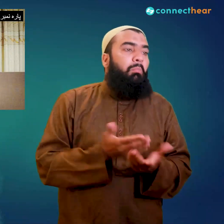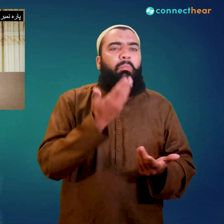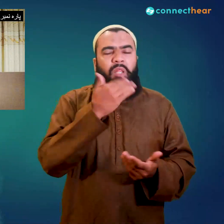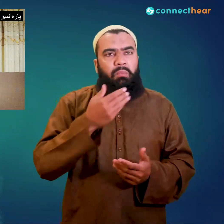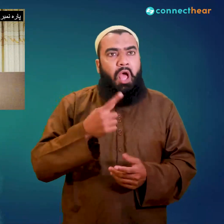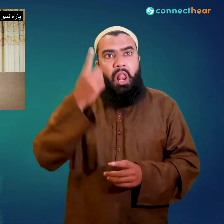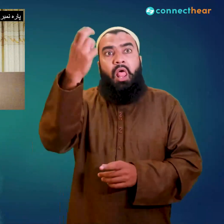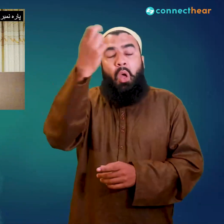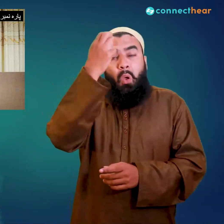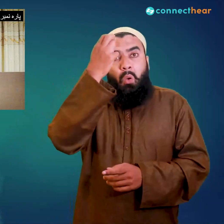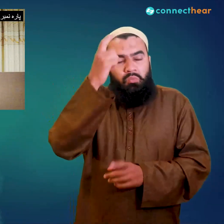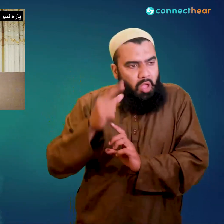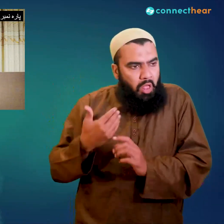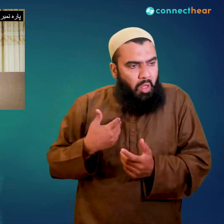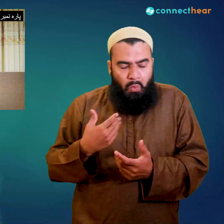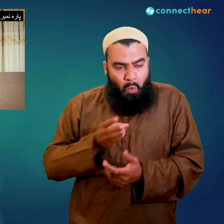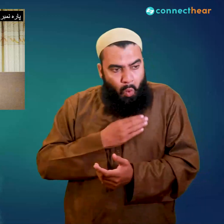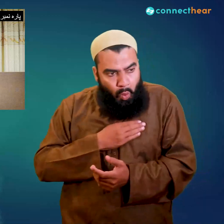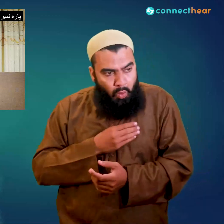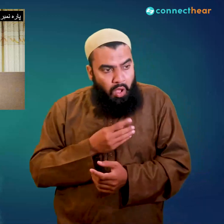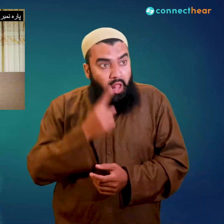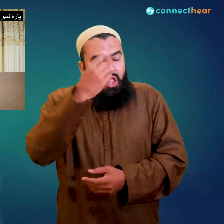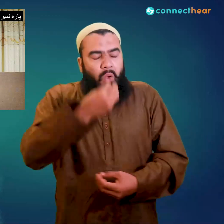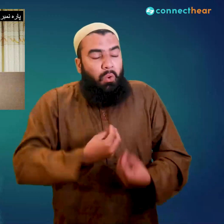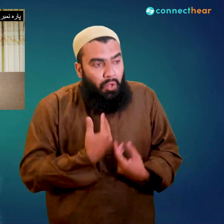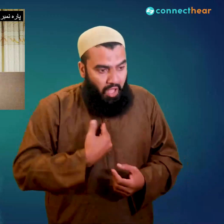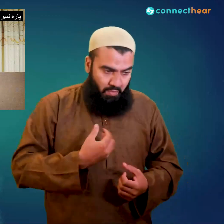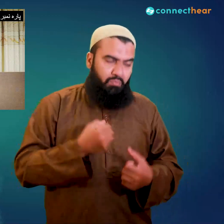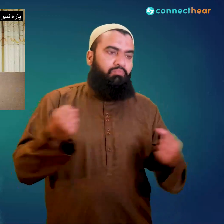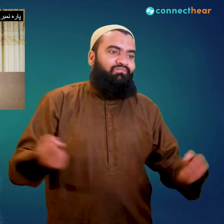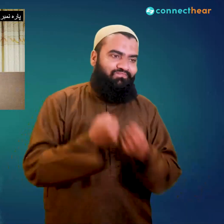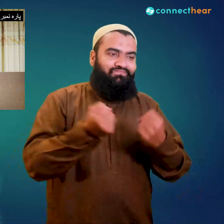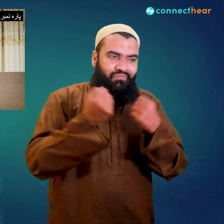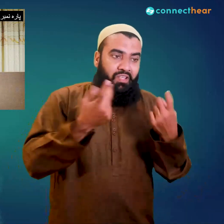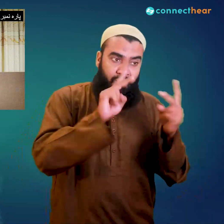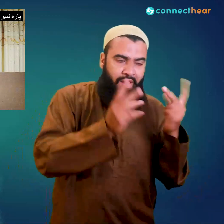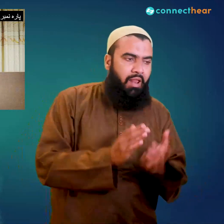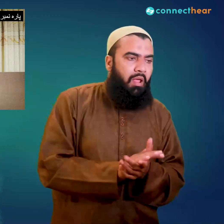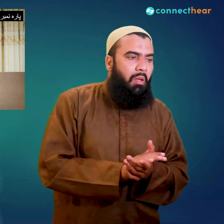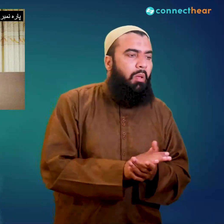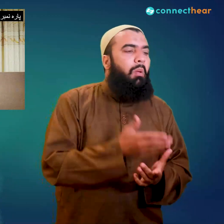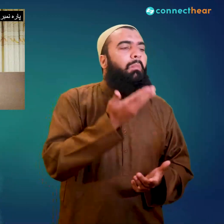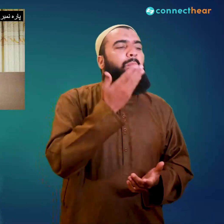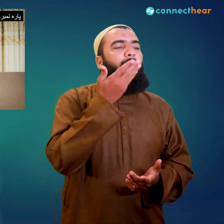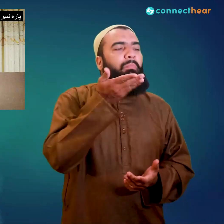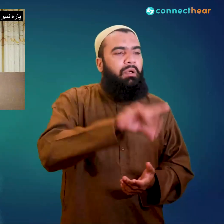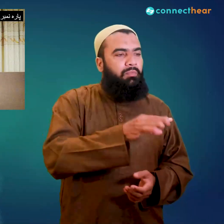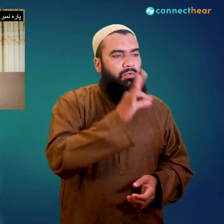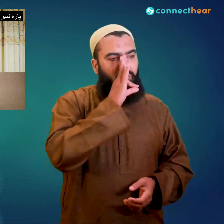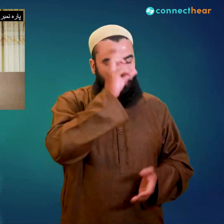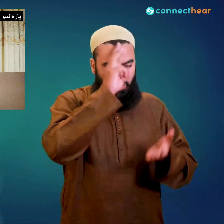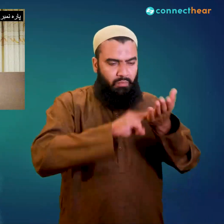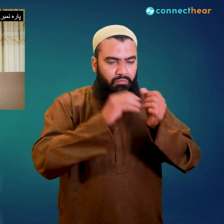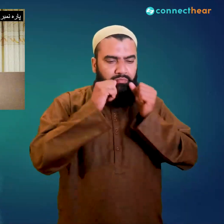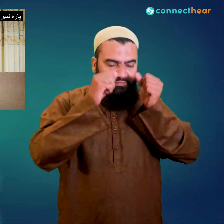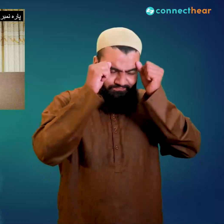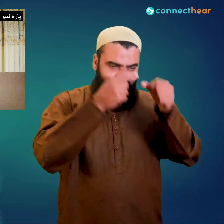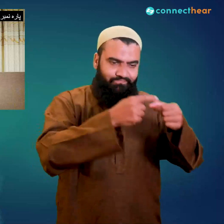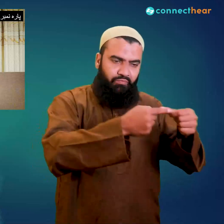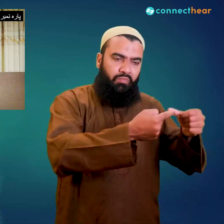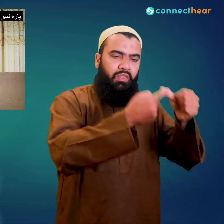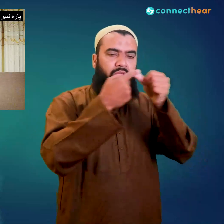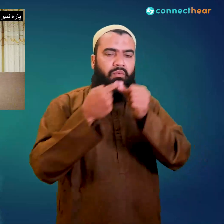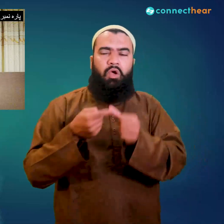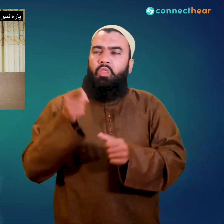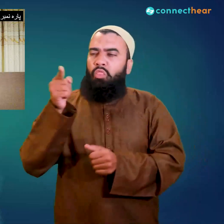جمعی کے ساتھ اس پر عمل کریں؟ آپ صلی اللہ علیہ وسلم نے فرمایا، جب تم کوئی نیک عمل کرو اور اس نیک عمل